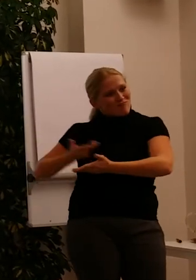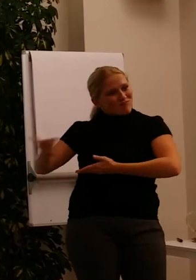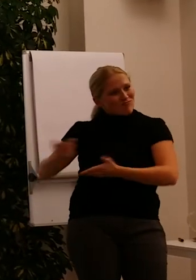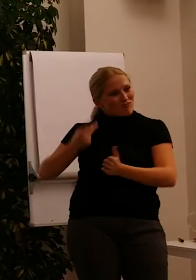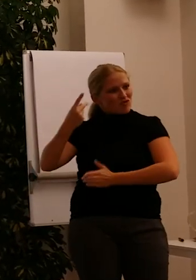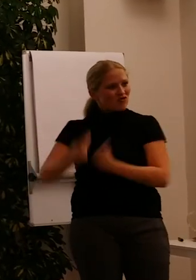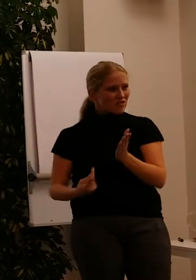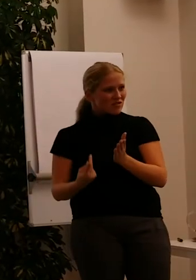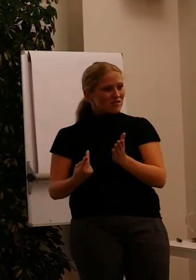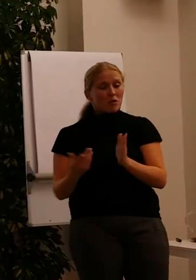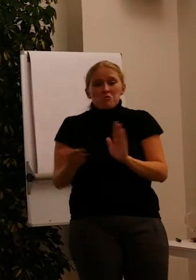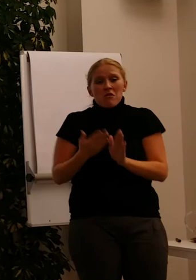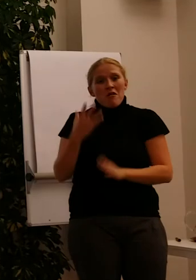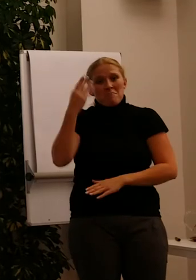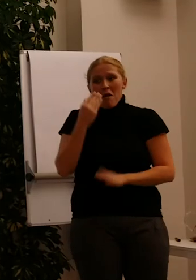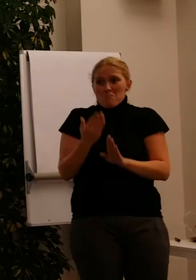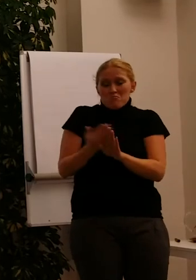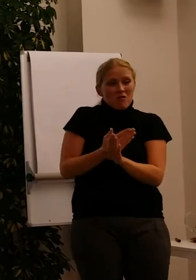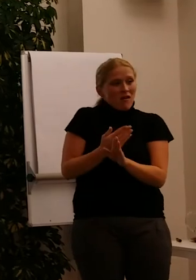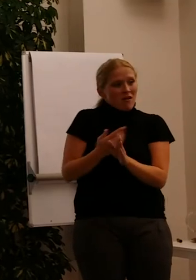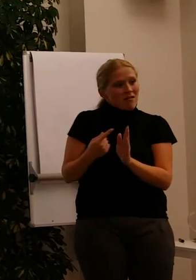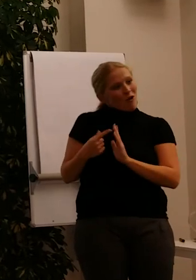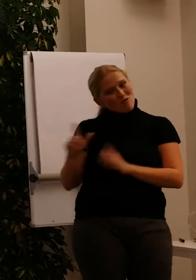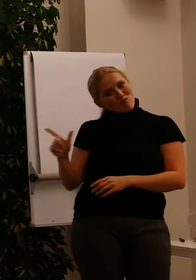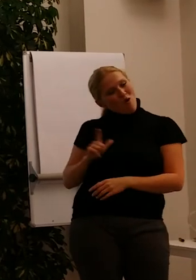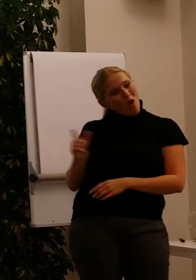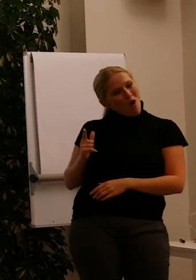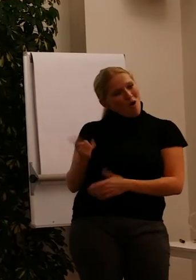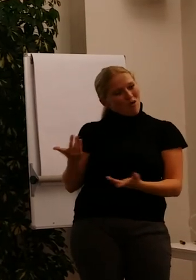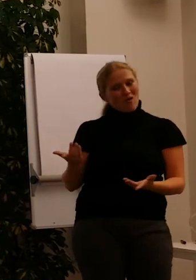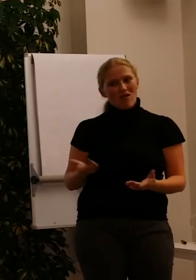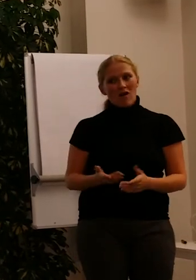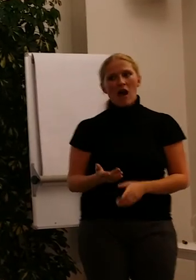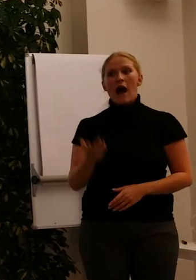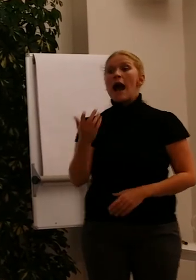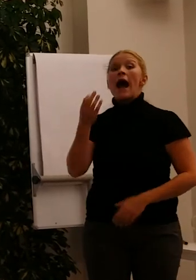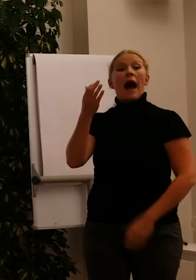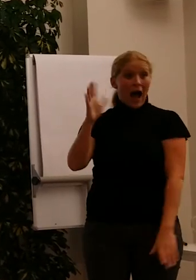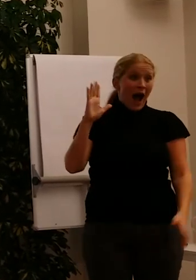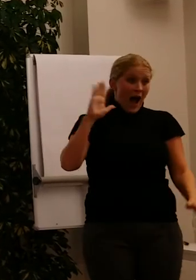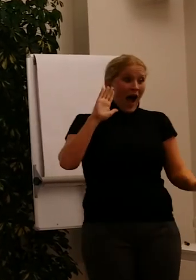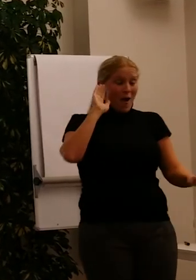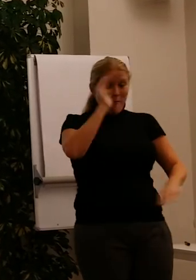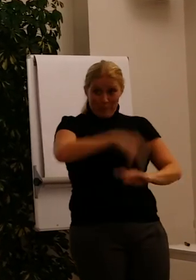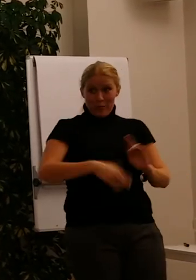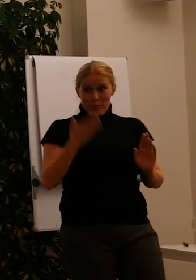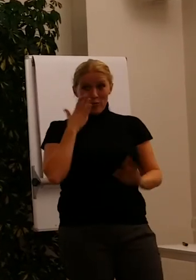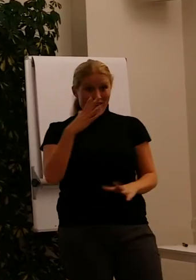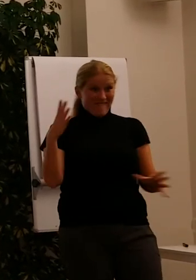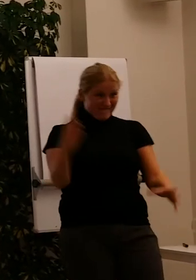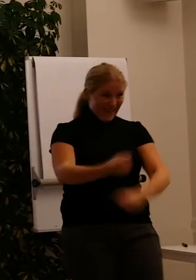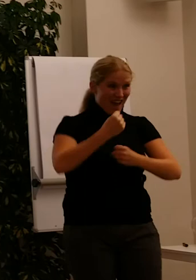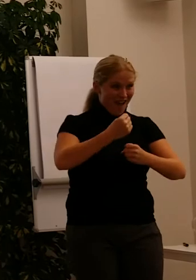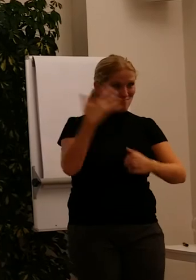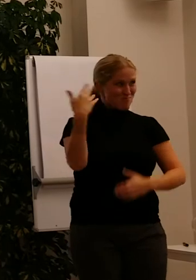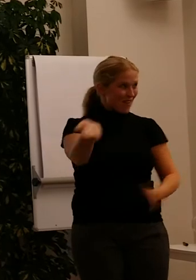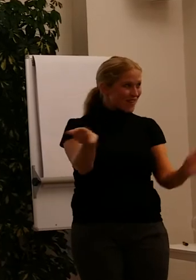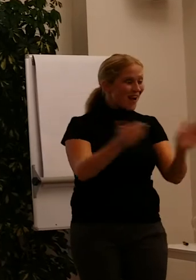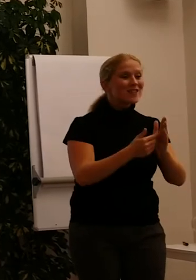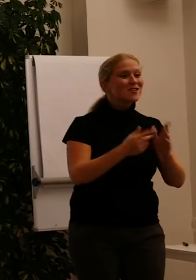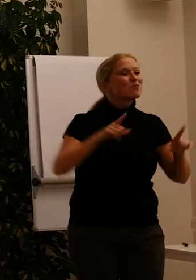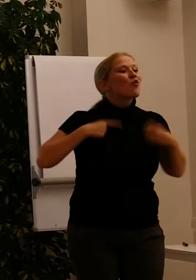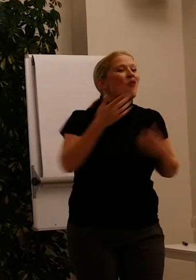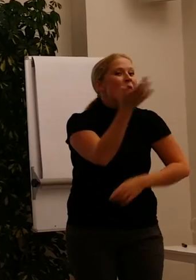společně s rodiči před spaním. Na co použijeme těch 50 tisíc? Použijeme na to, abychom právě tablet dostali do škol a do